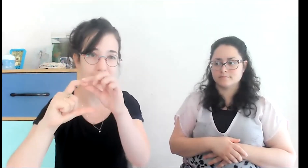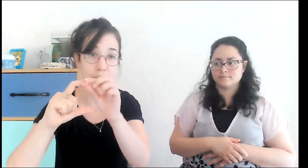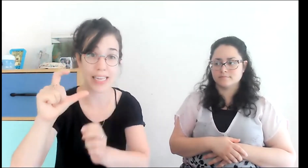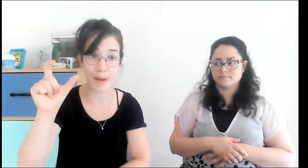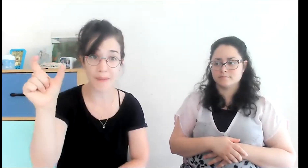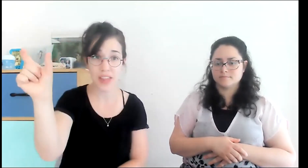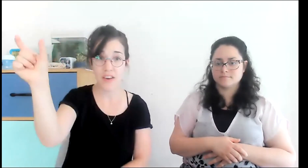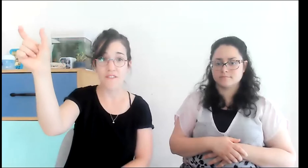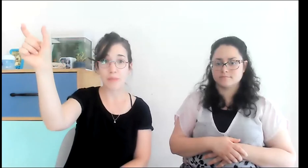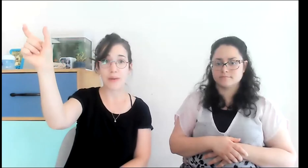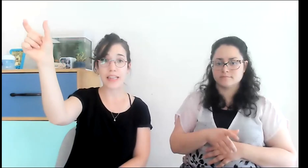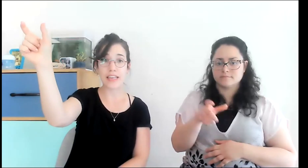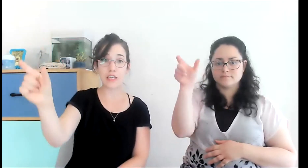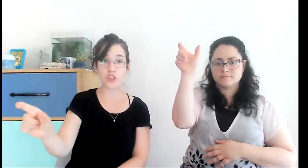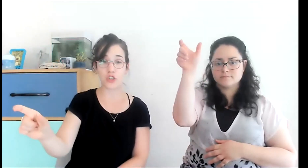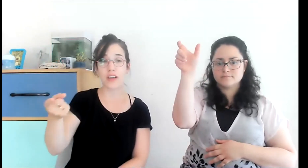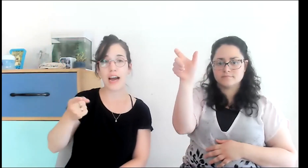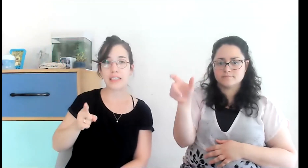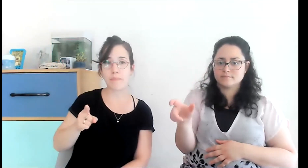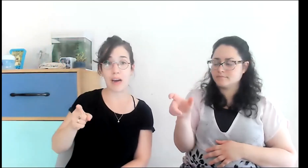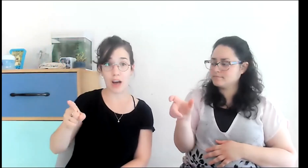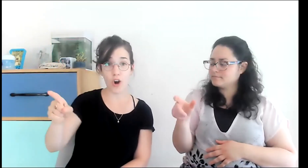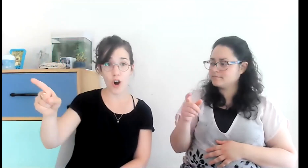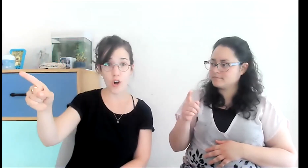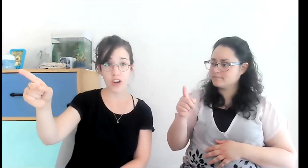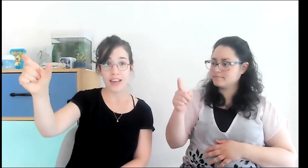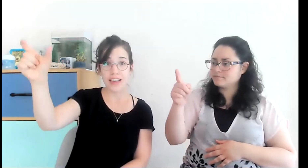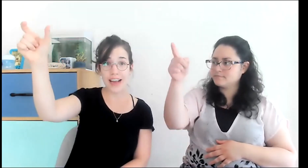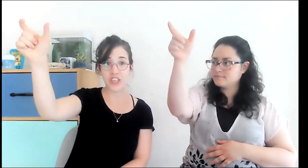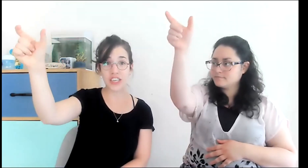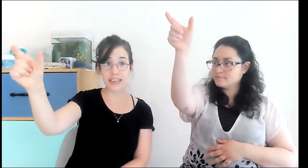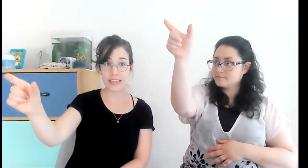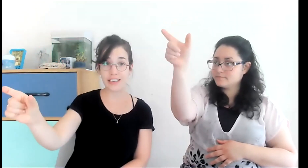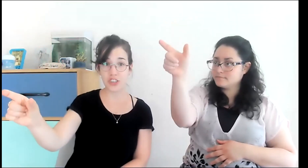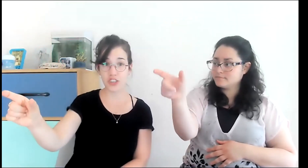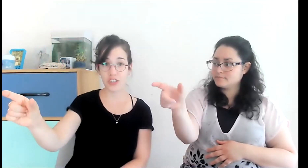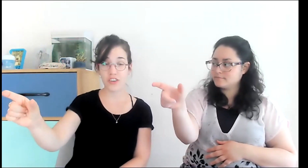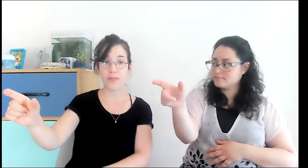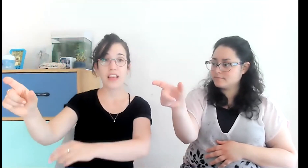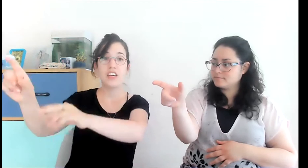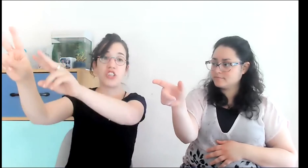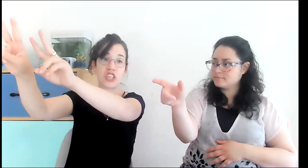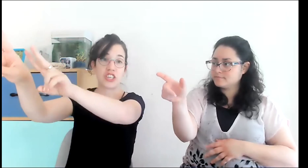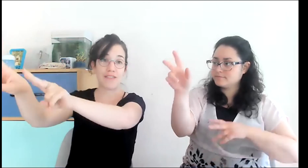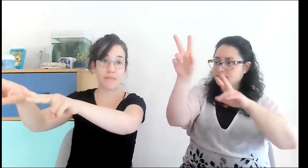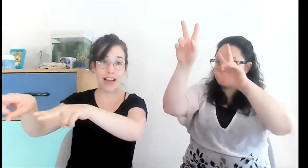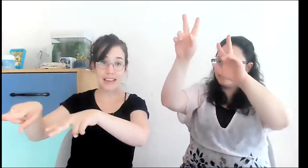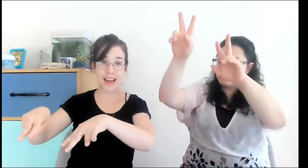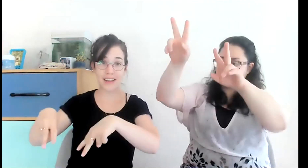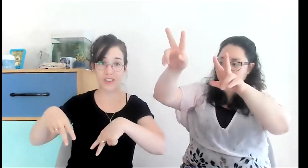ועם האצבע, ואני מסמנת איש. אז רחוק יש איש ששב הביתה,